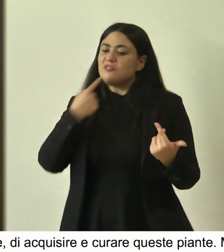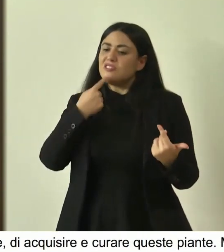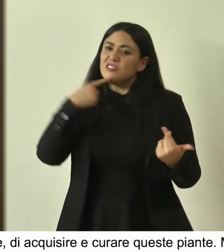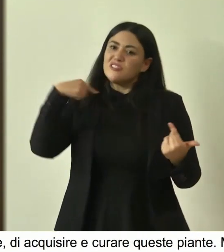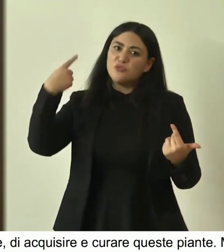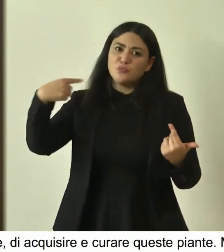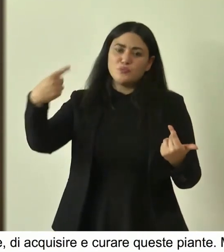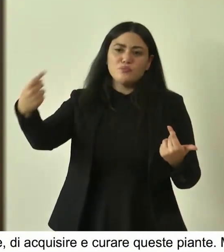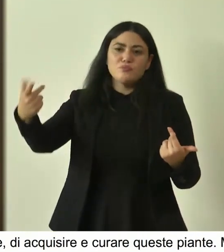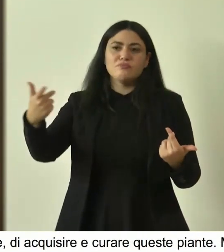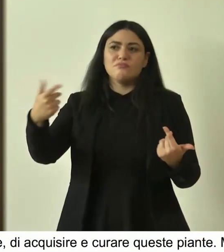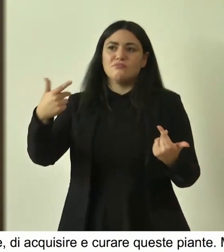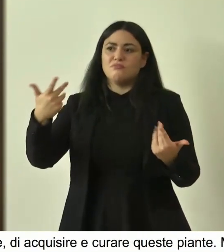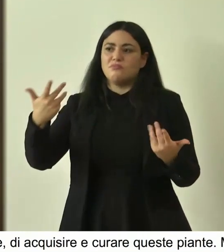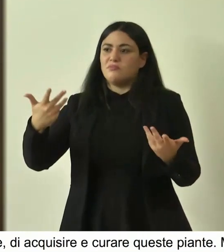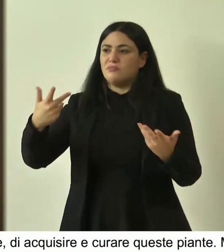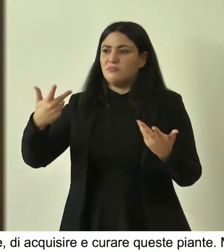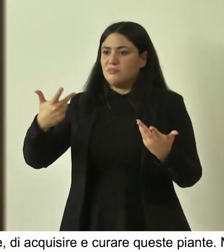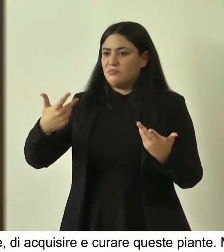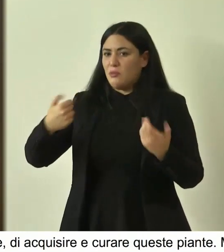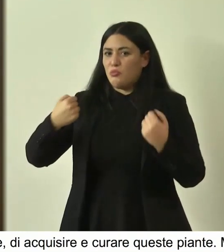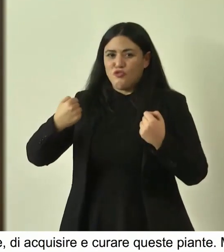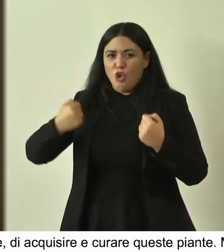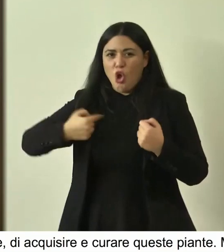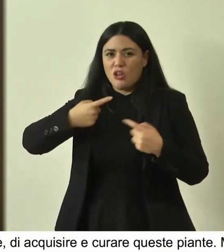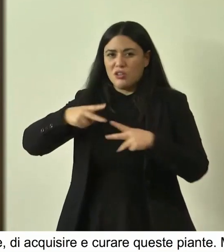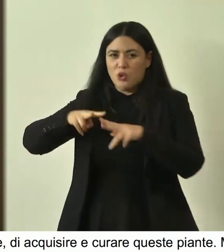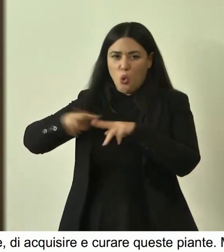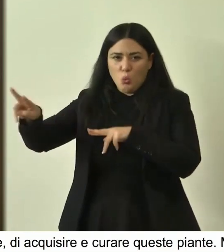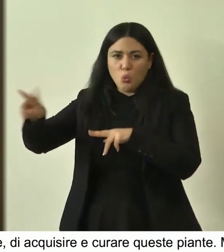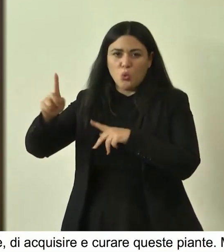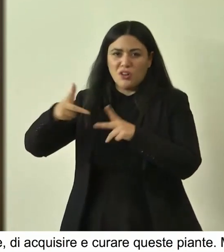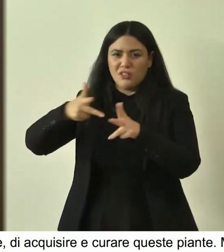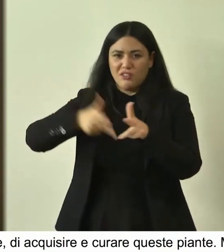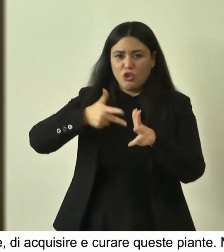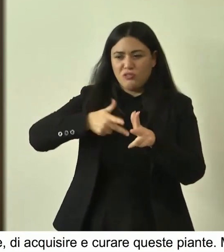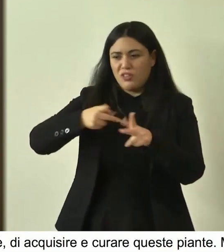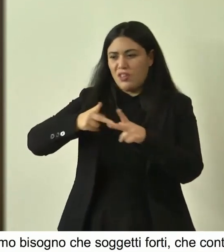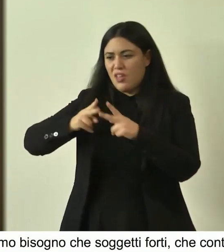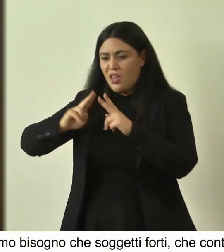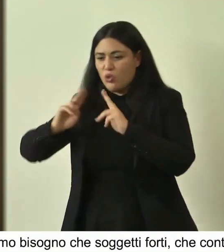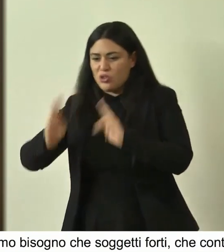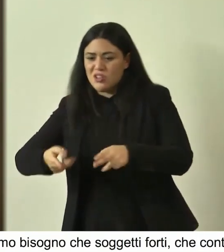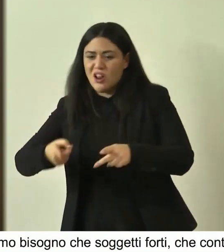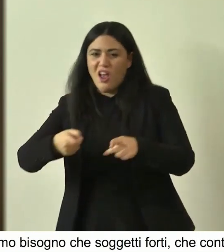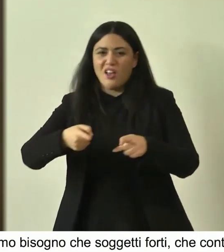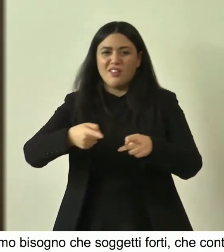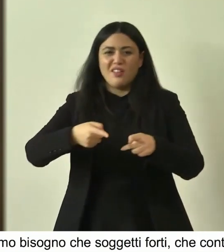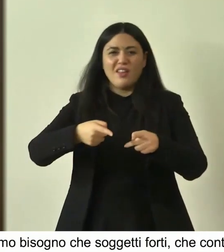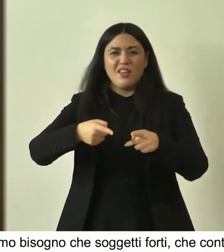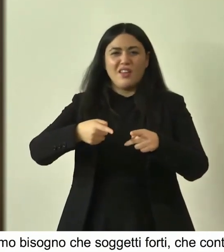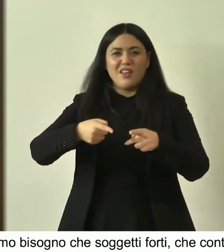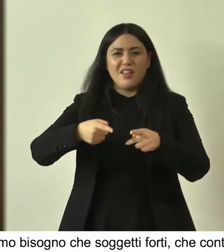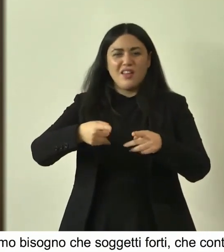territorio, quindi i comuni, le ferrovie, le autostrade, i consorzi di bonifica,